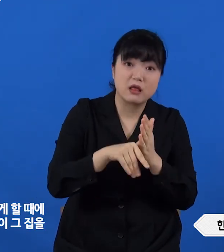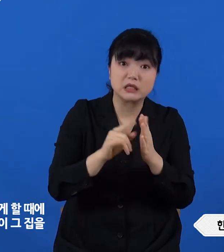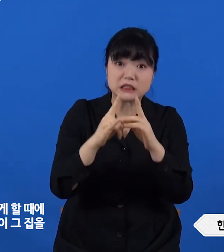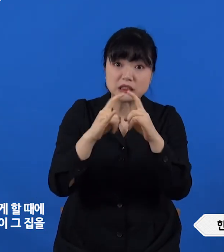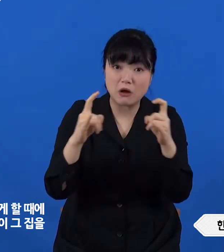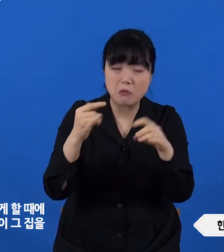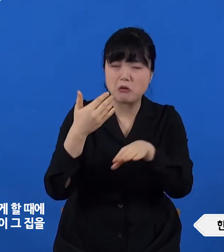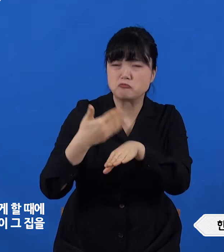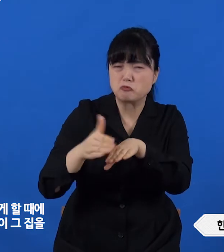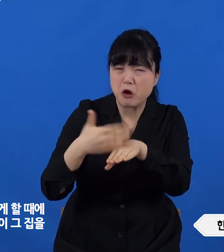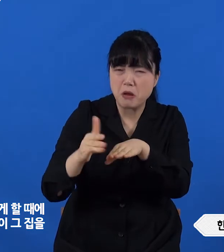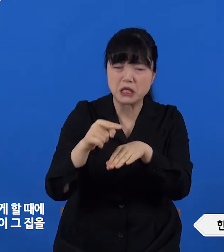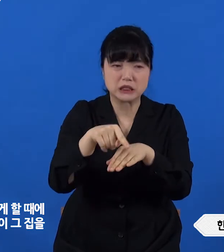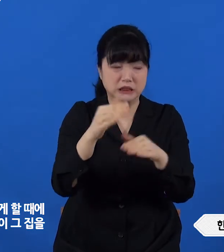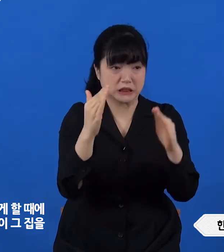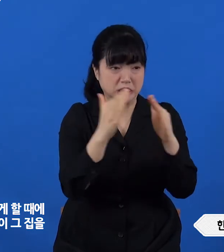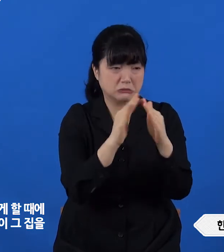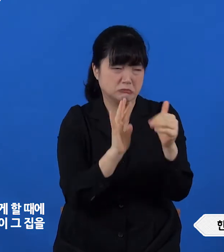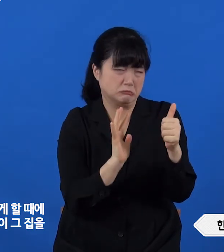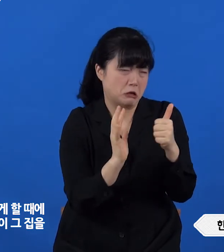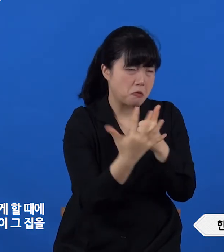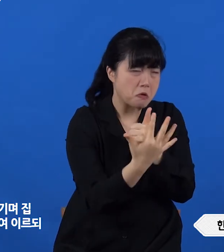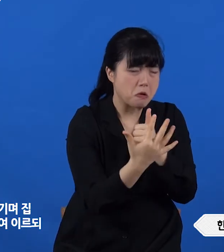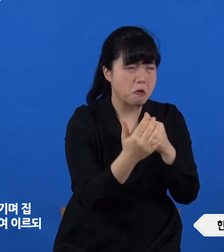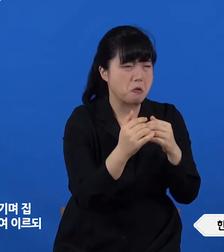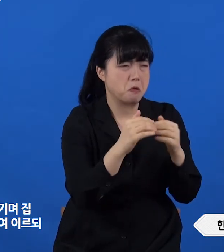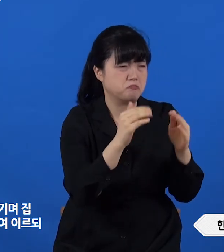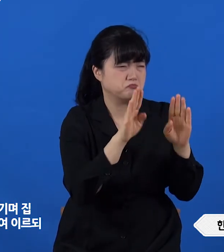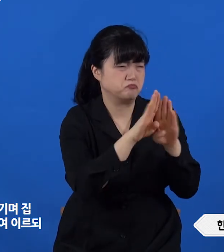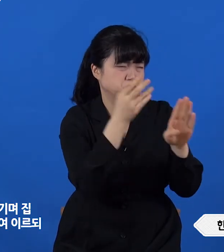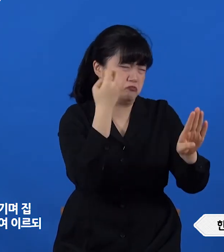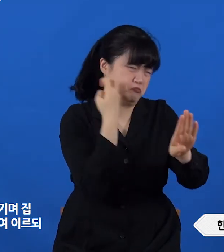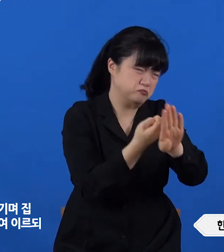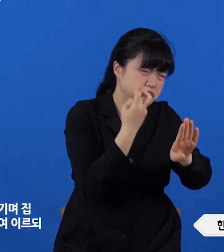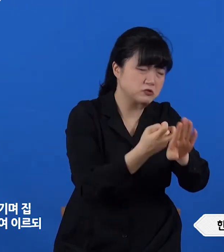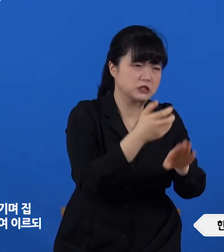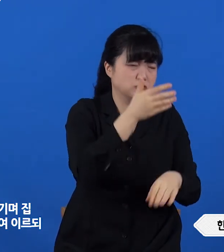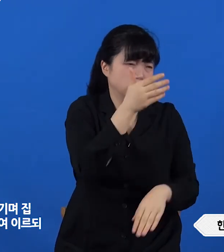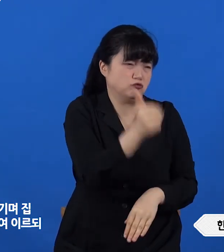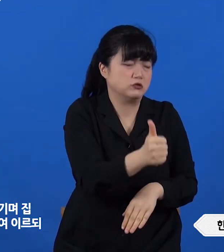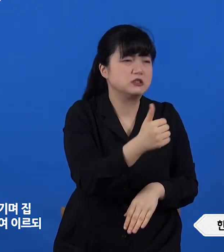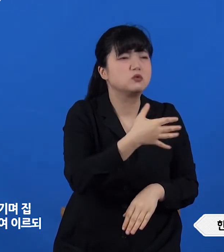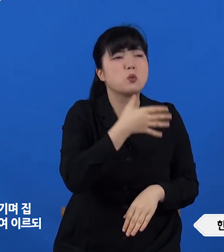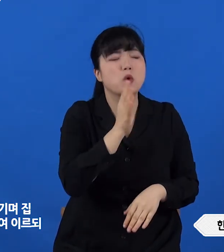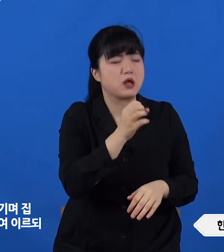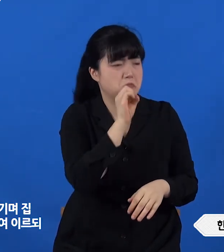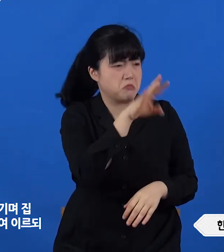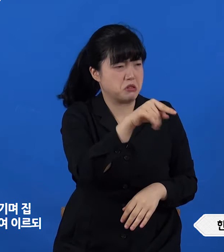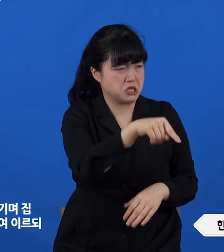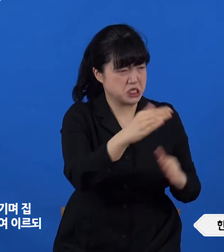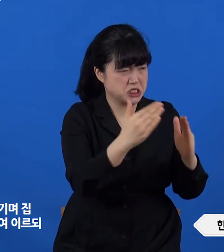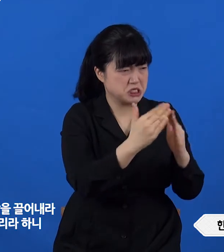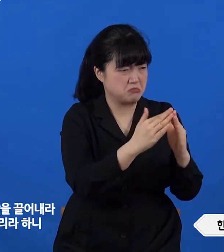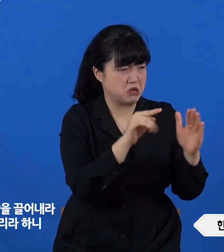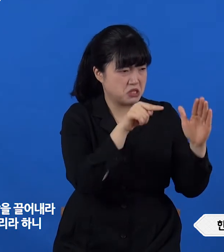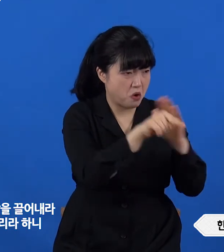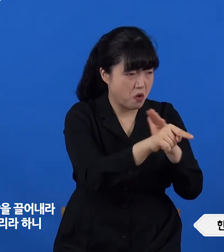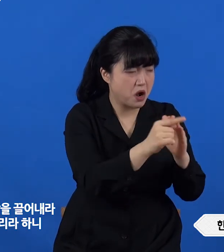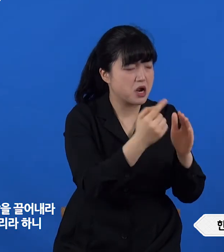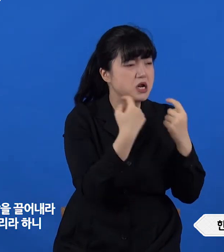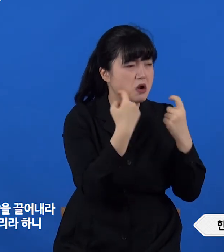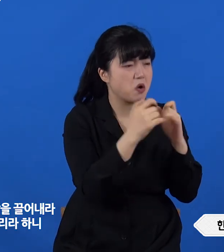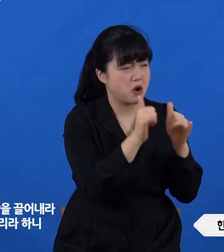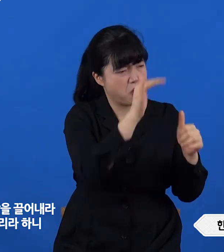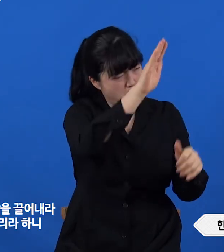성읍의 불량배들이 그 집을 에워싸고 문을 두들기며 집주인 노인에게 말하여 이르되 네 집에 들어온 사람을